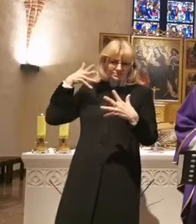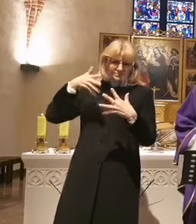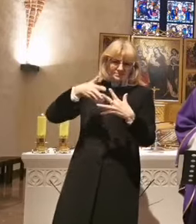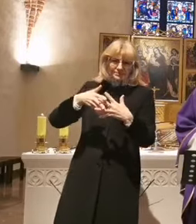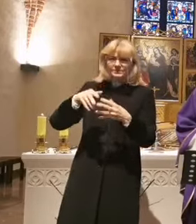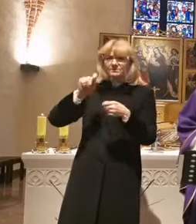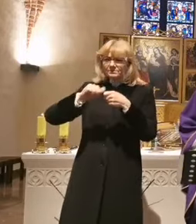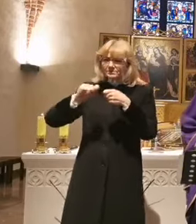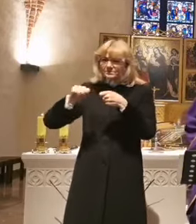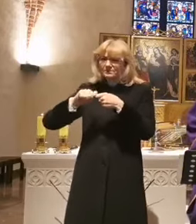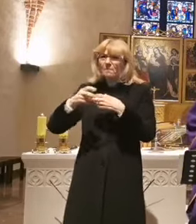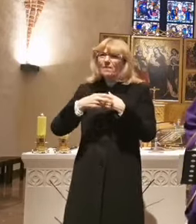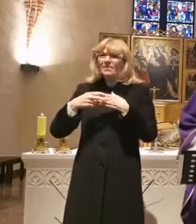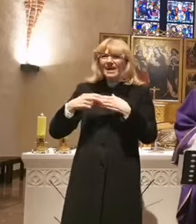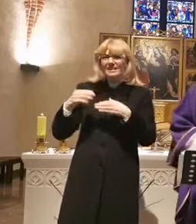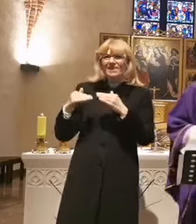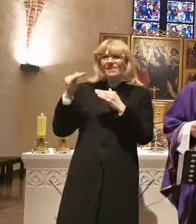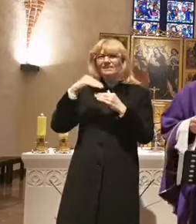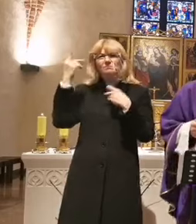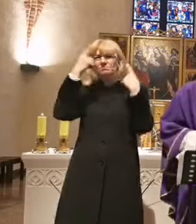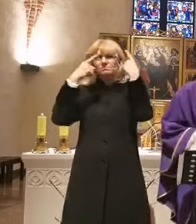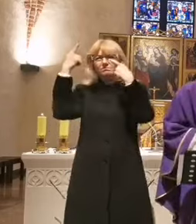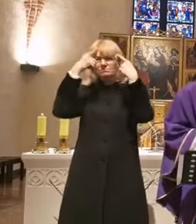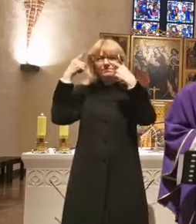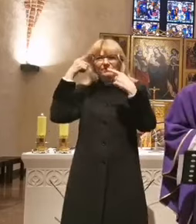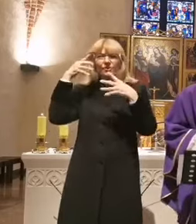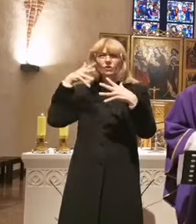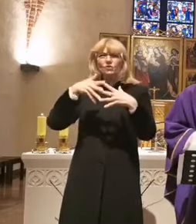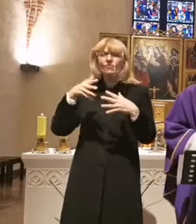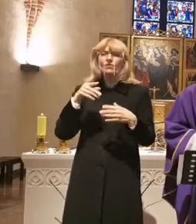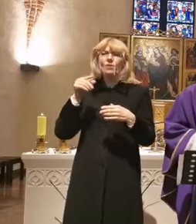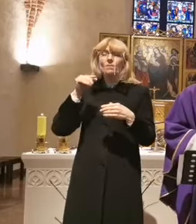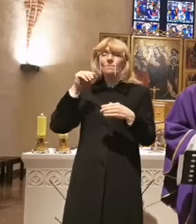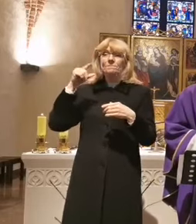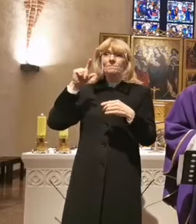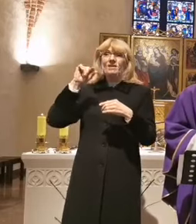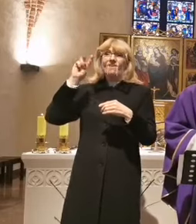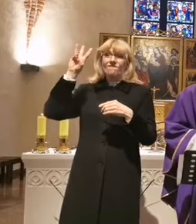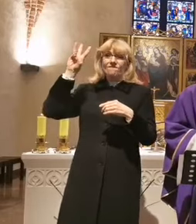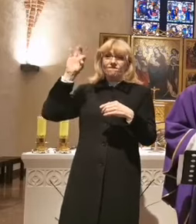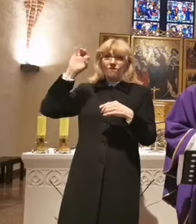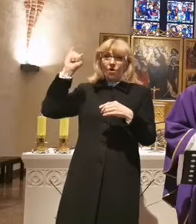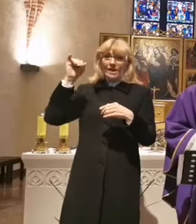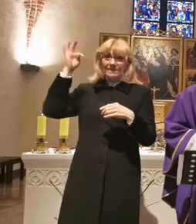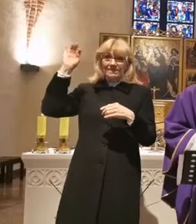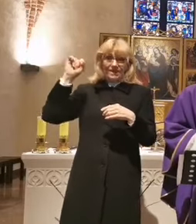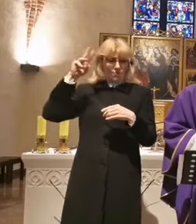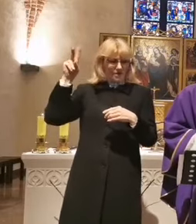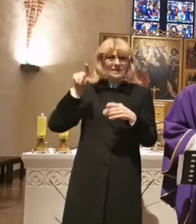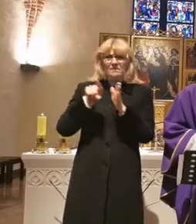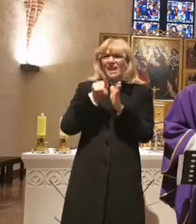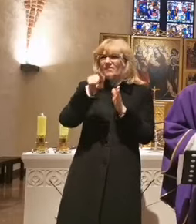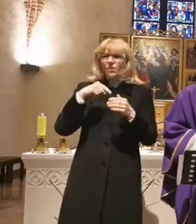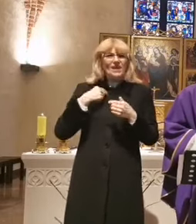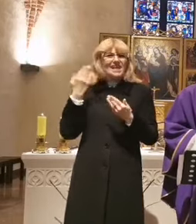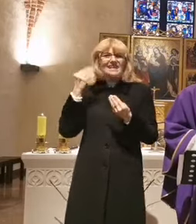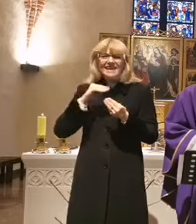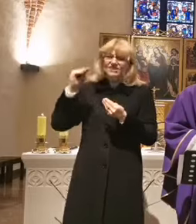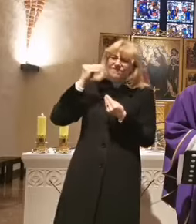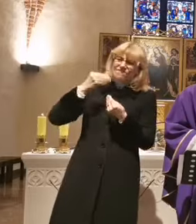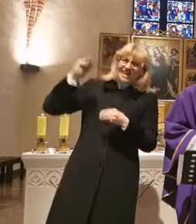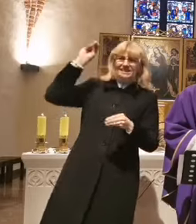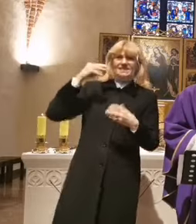Wojtyły. Wzbogaciło to moją chęć ponownego odwiedzenia Polski. Finalmente tramite il mio amico